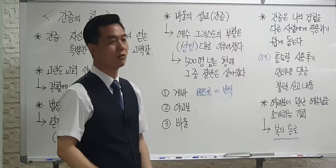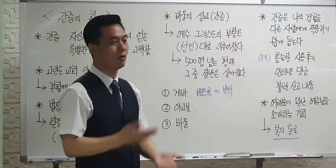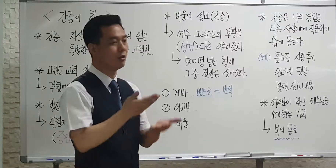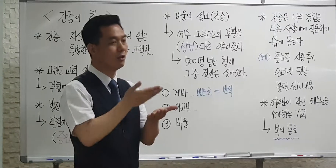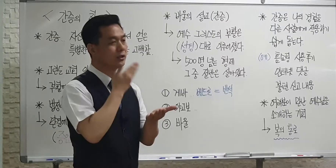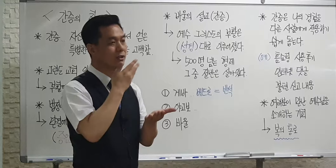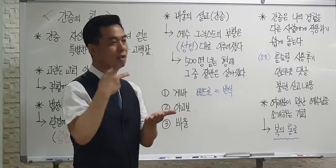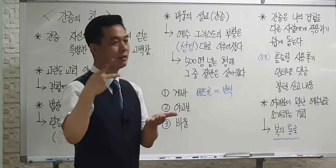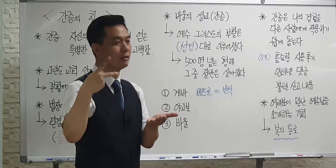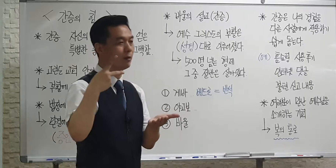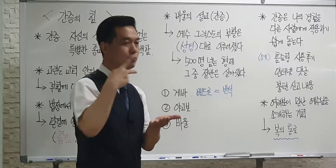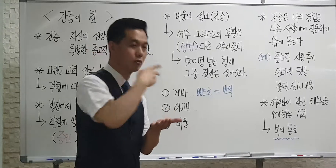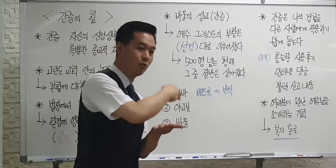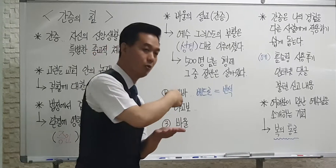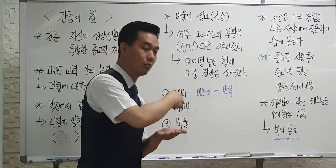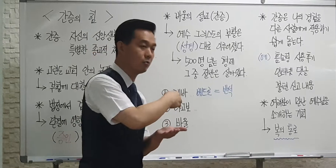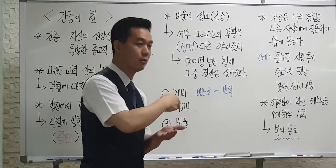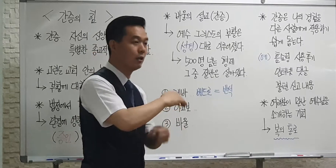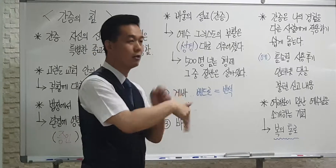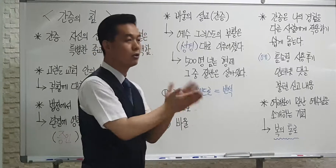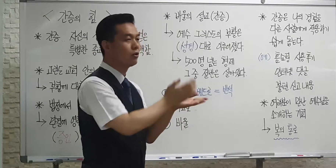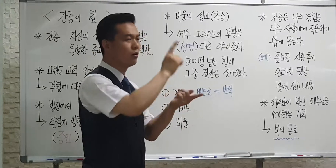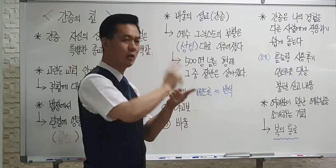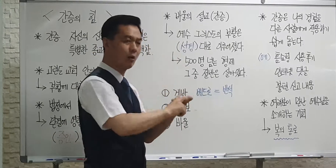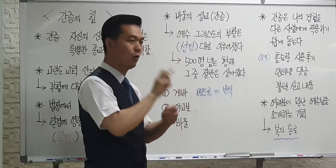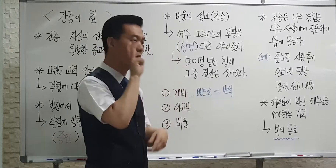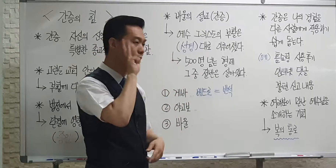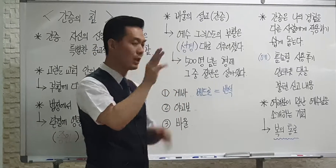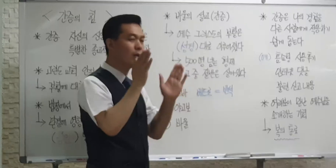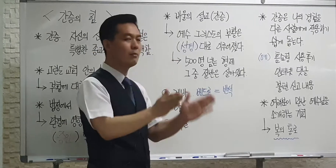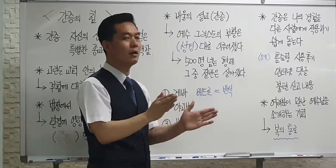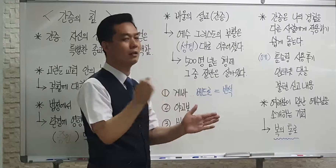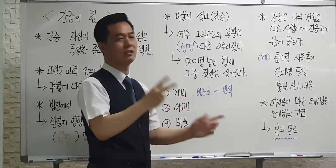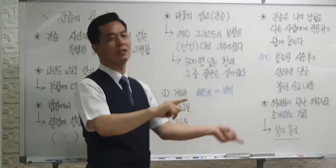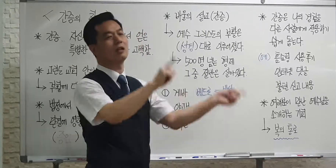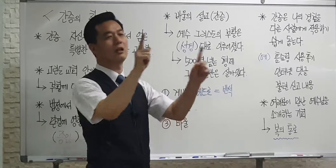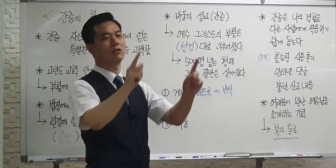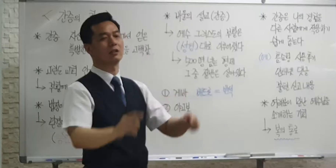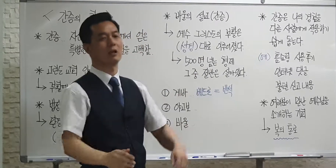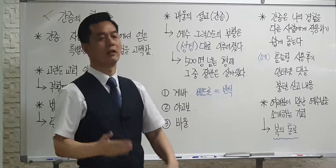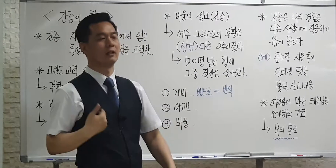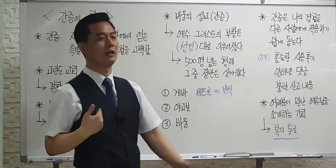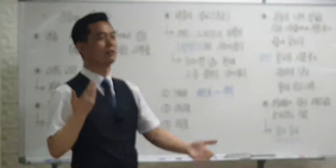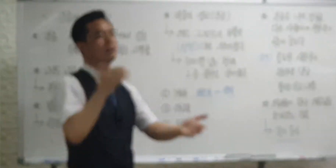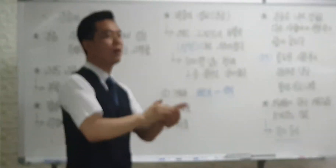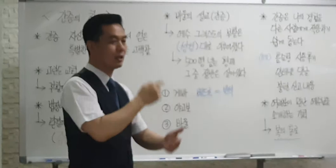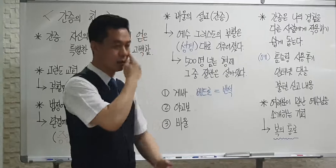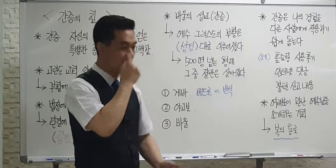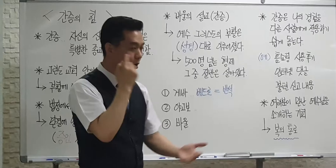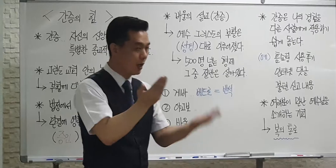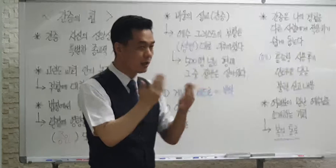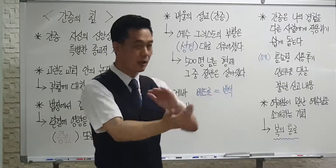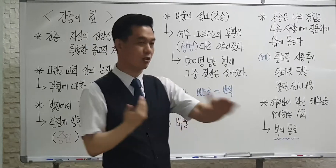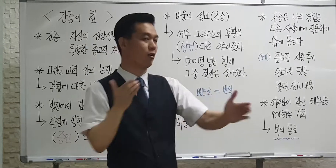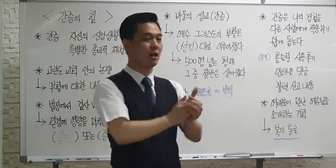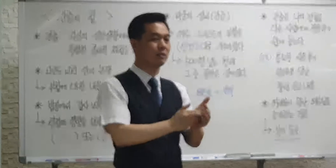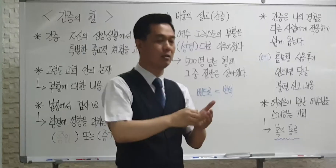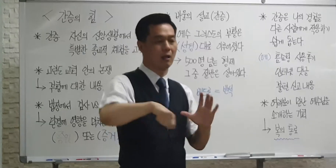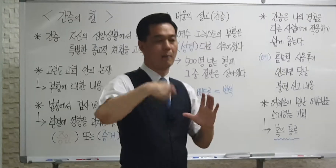그래서 식사를 멈추고 성경대로 3일 만에 다시 살아난다고 했으니까 나는 그때까지, 확인하기 전까지는 밥